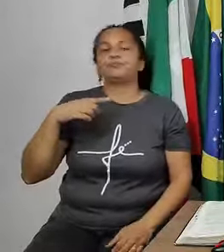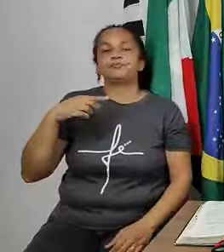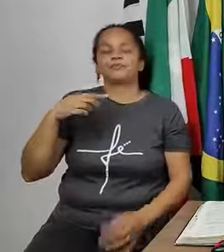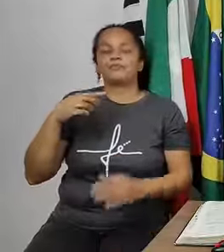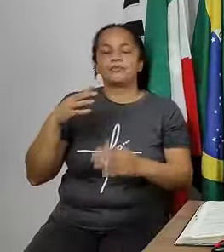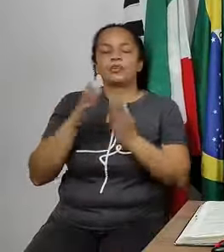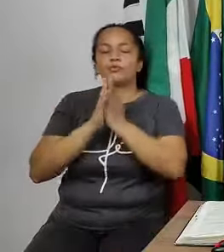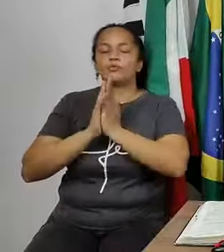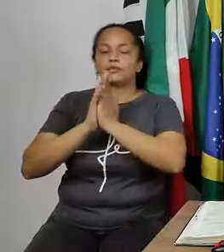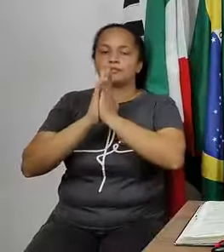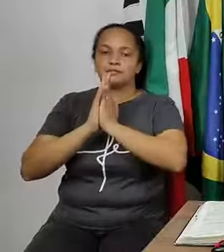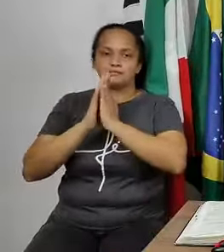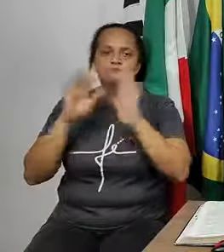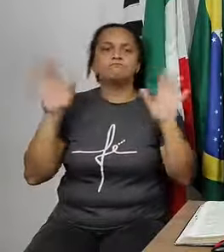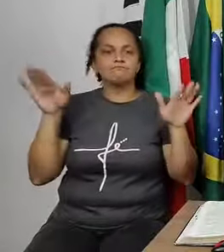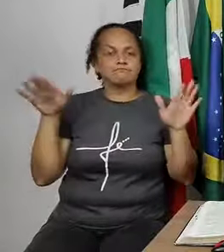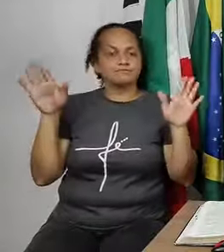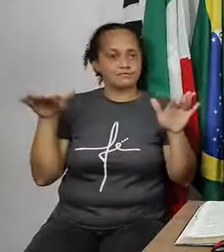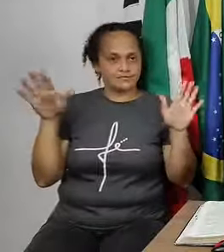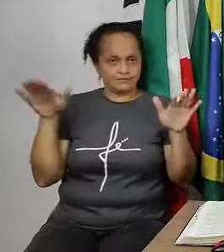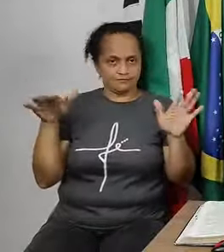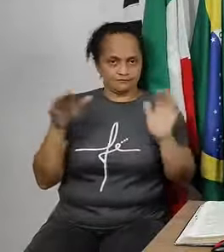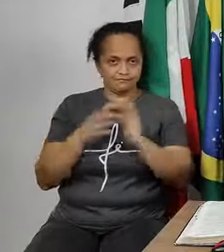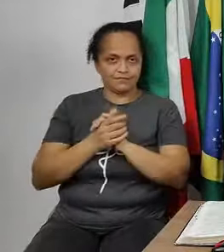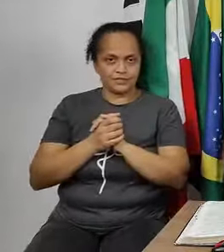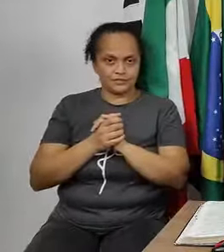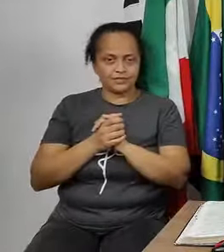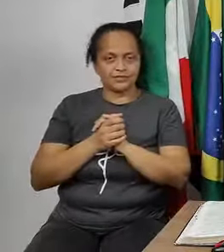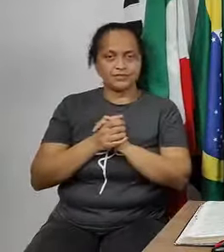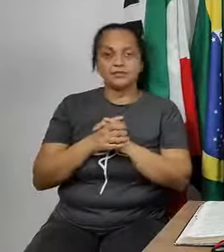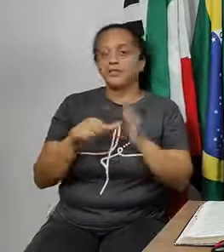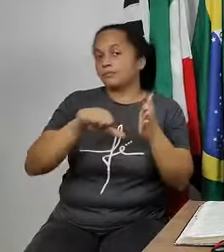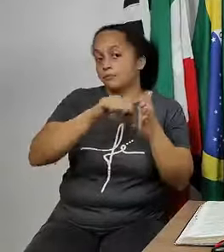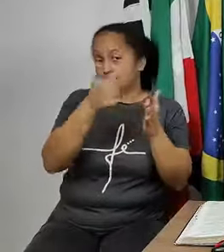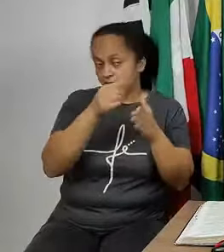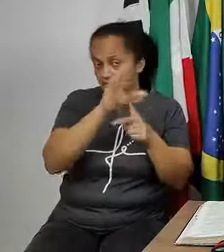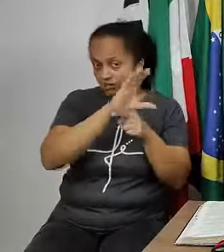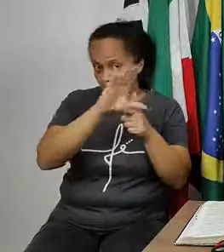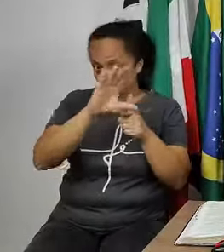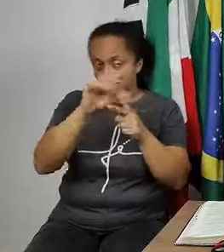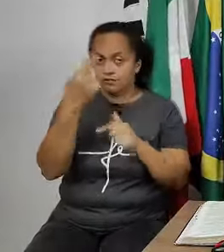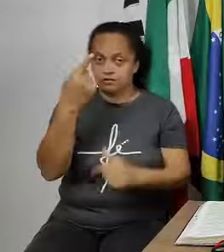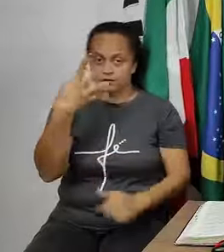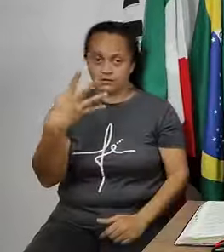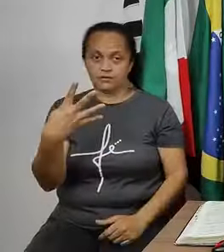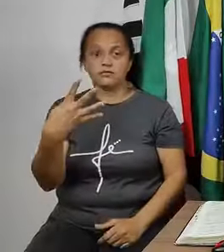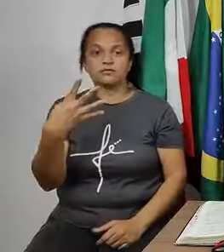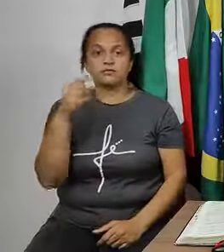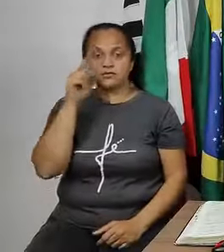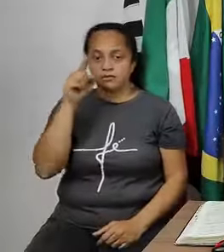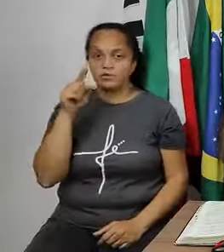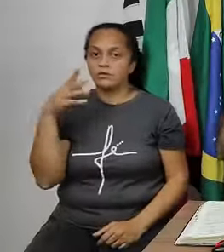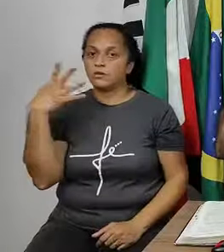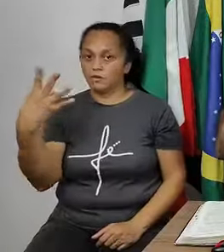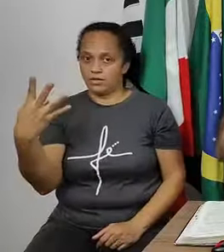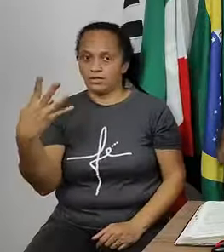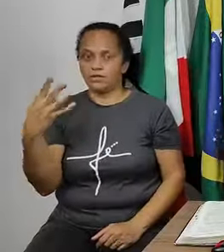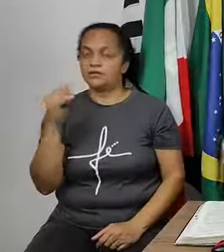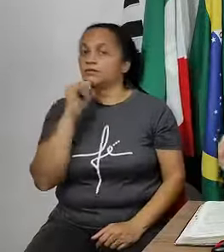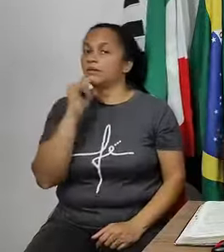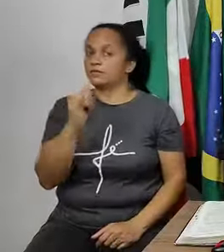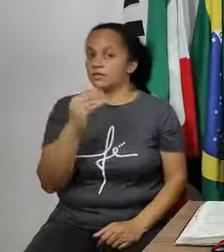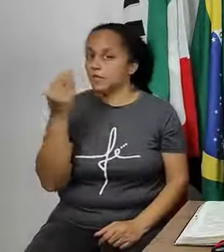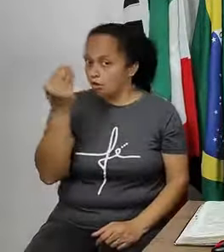línguas. E 1 Coríntios 14, verso 4, diz que quando